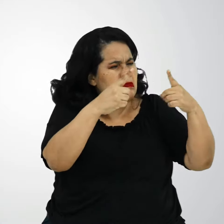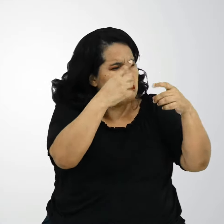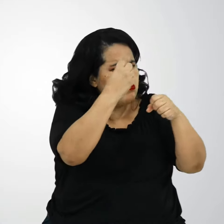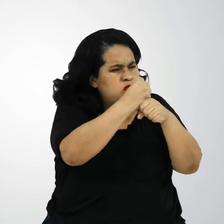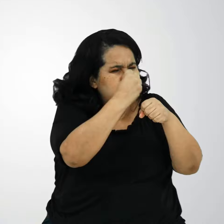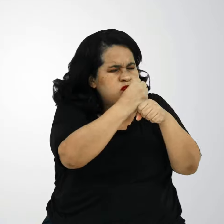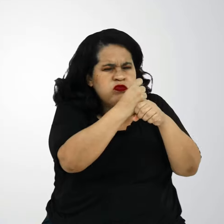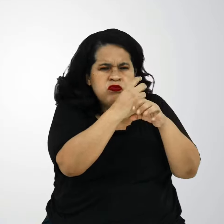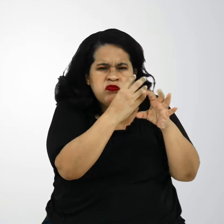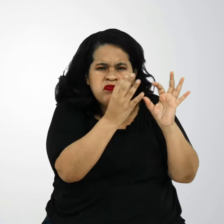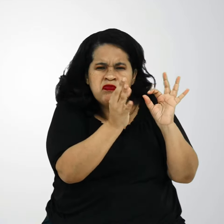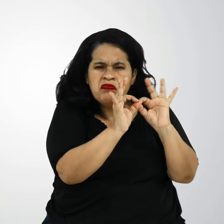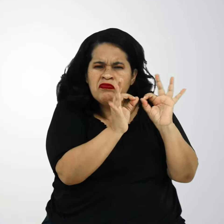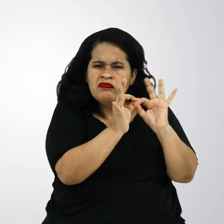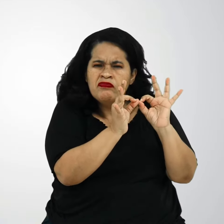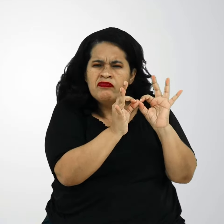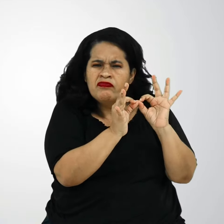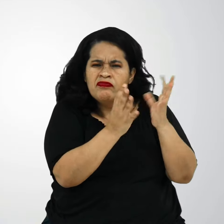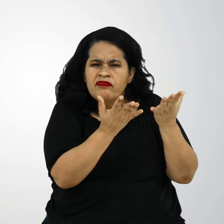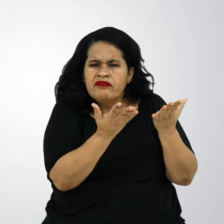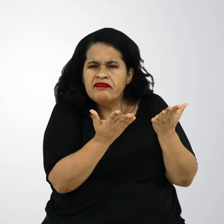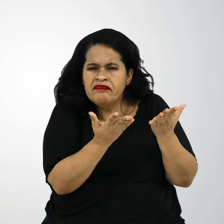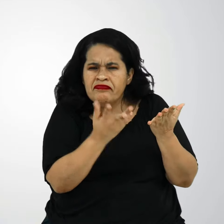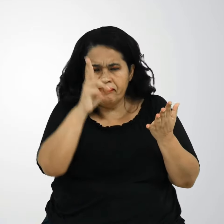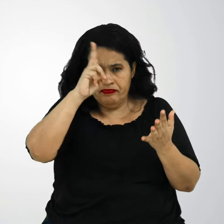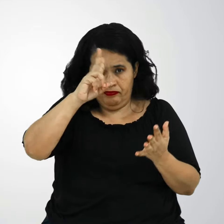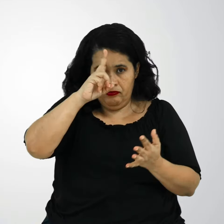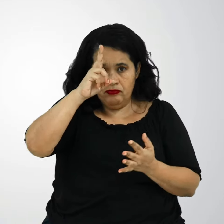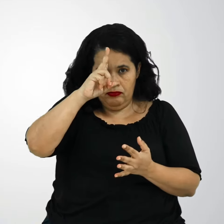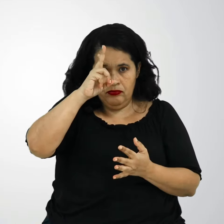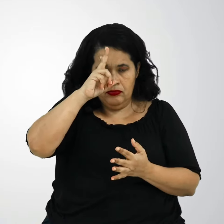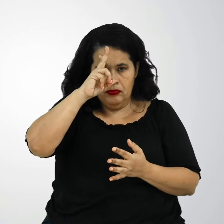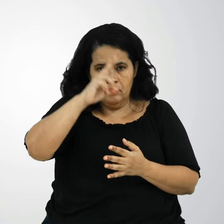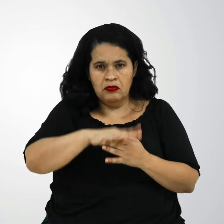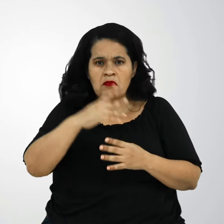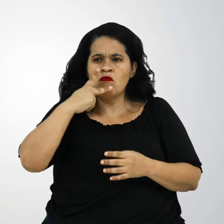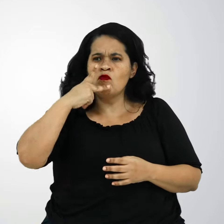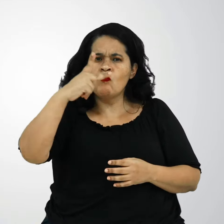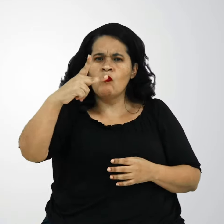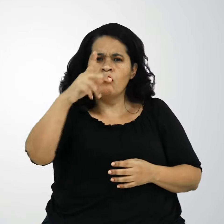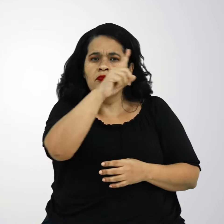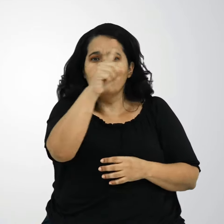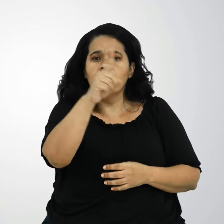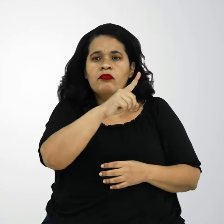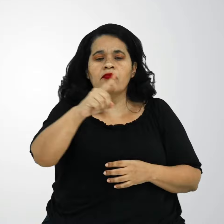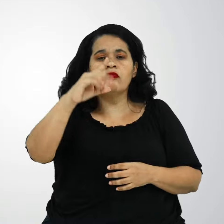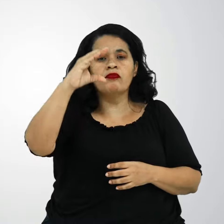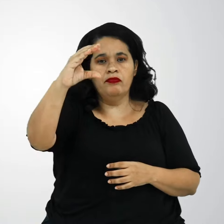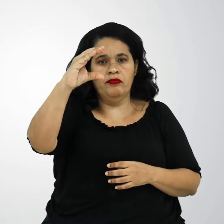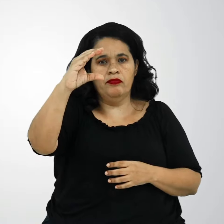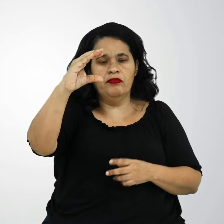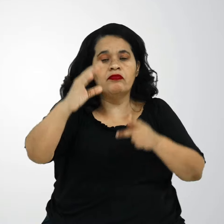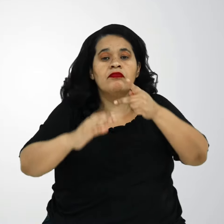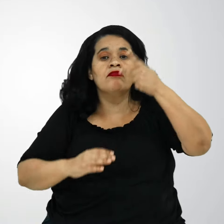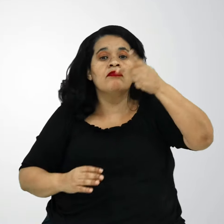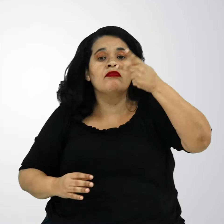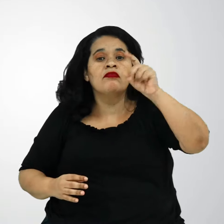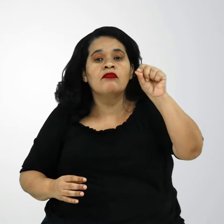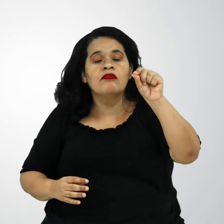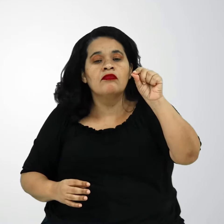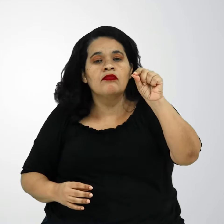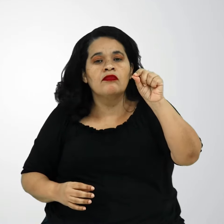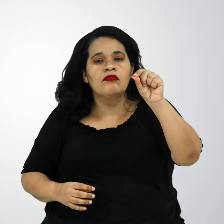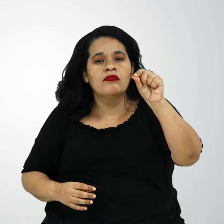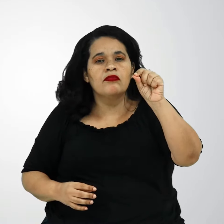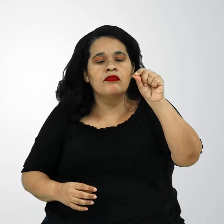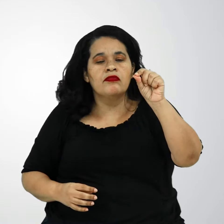Na verdade... faz pouco sentido essa lembra da profecia de Zacarias, de Ageu, pastor Leilton? O que eles falaram? O